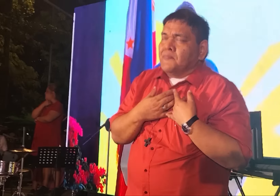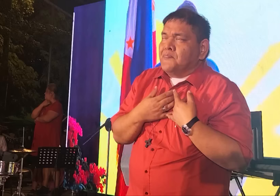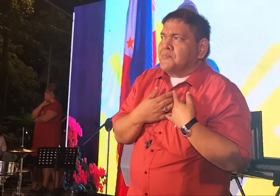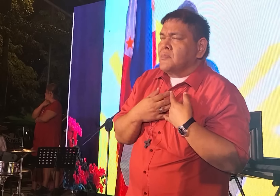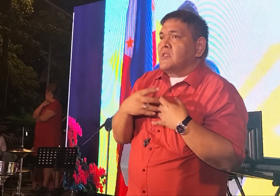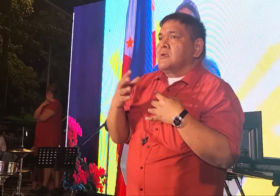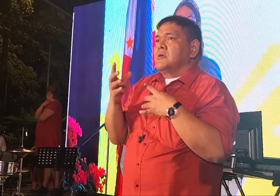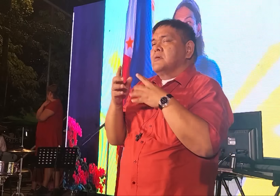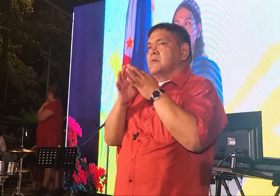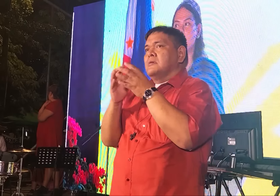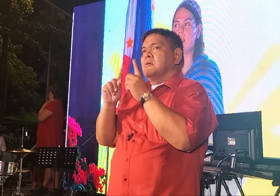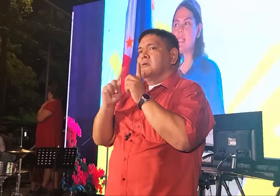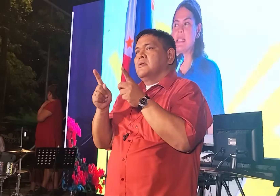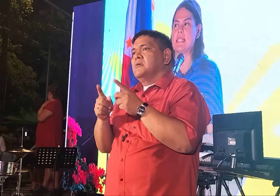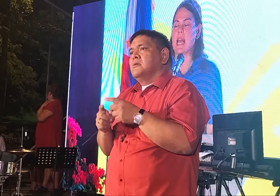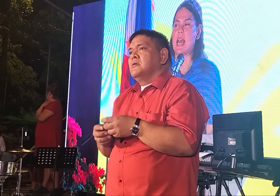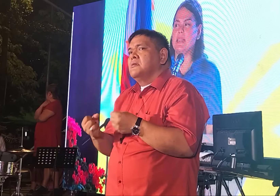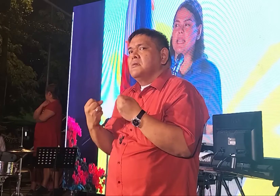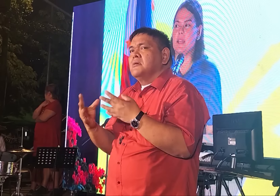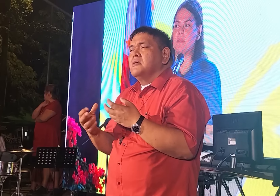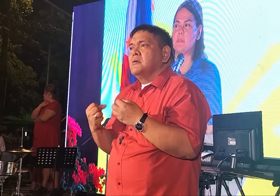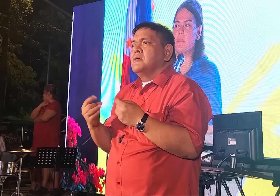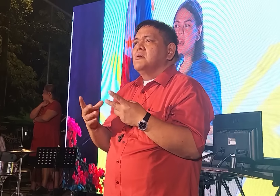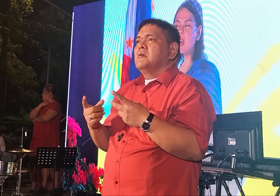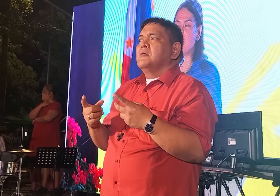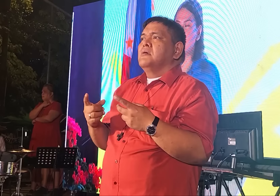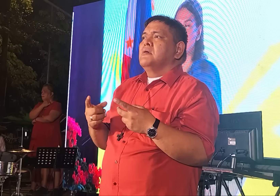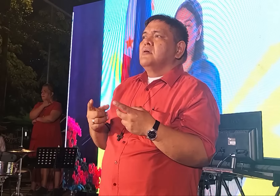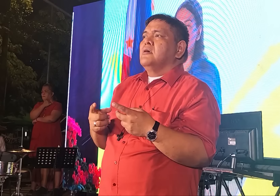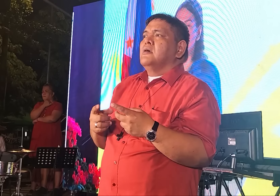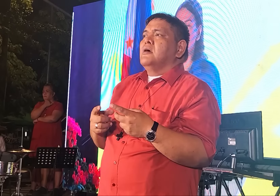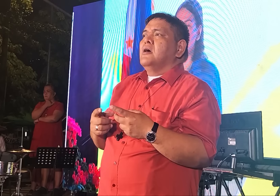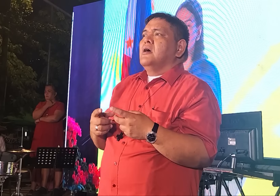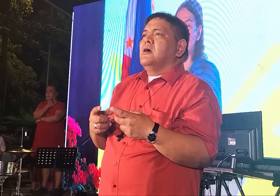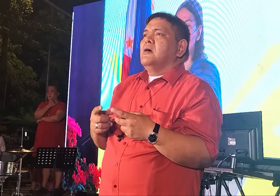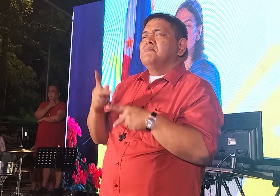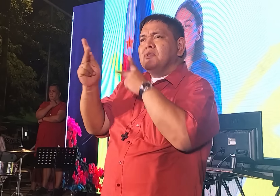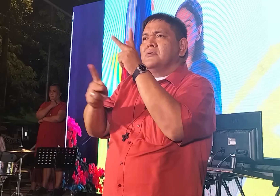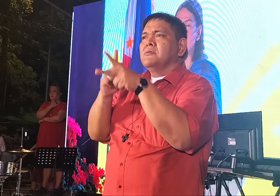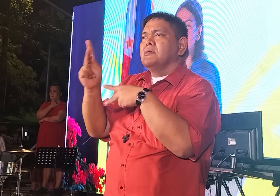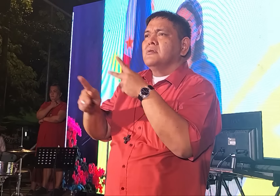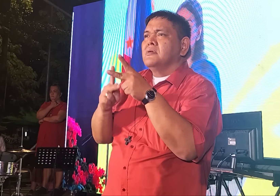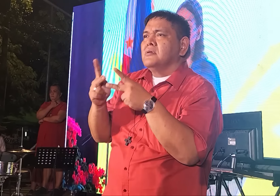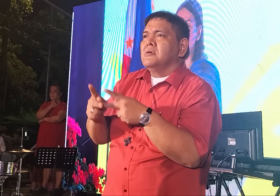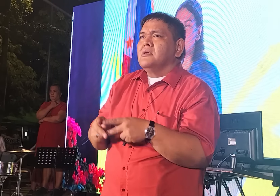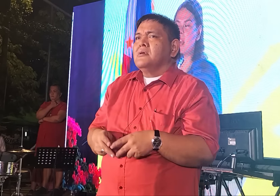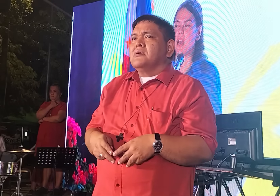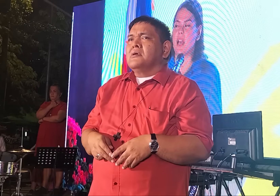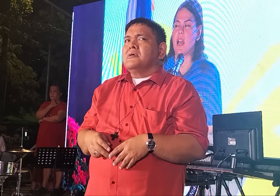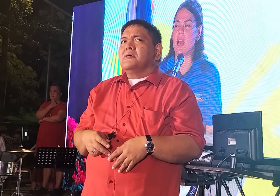Sabi ko, ang dami sa ating mga kababayan na